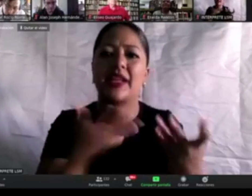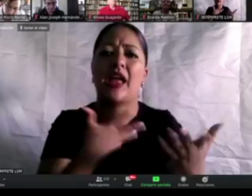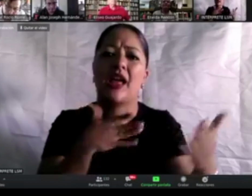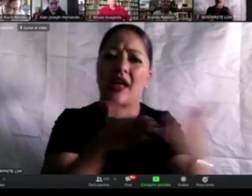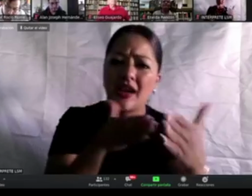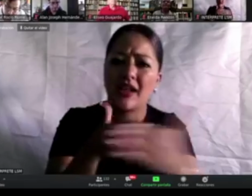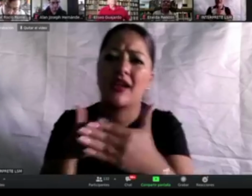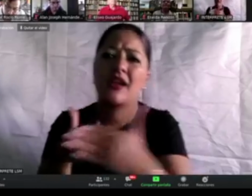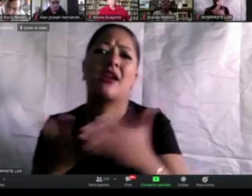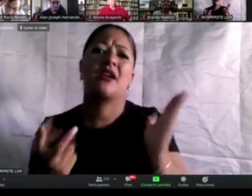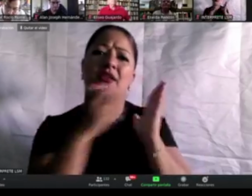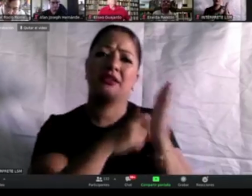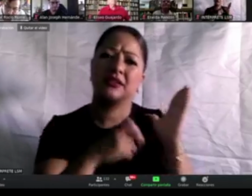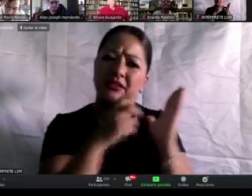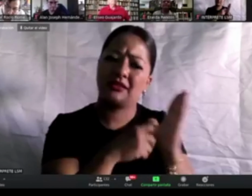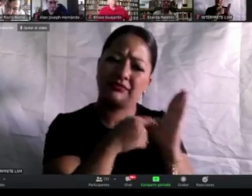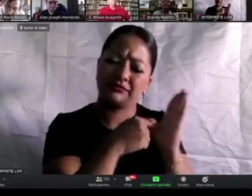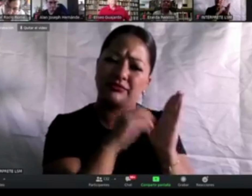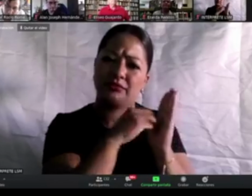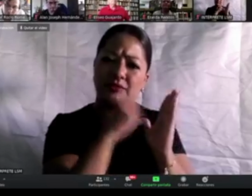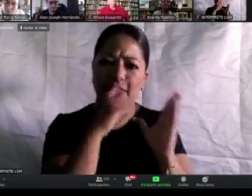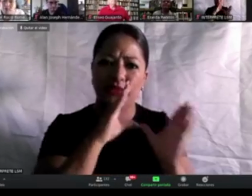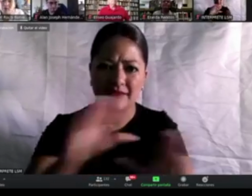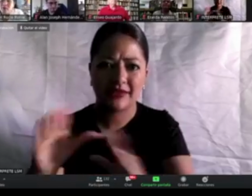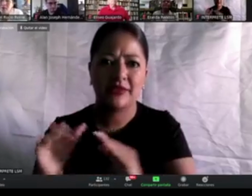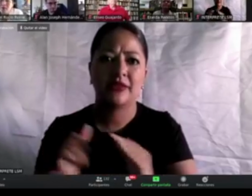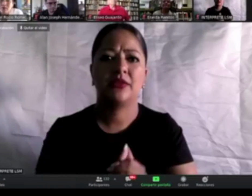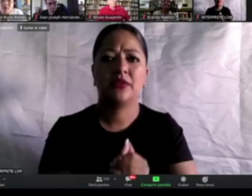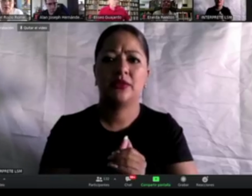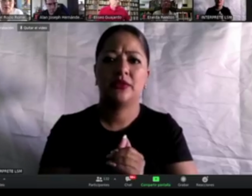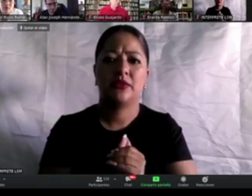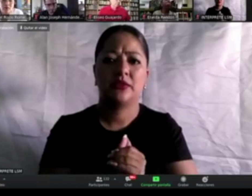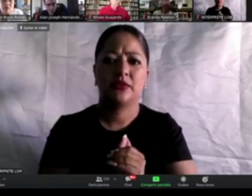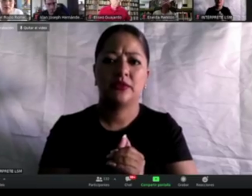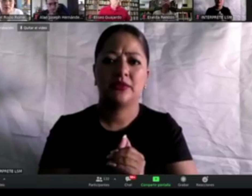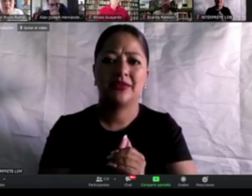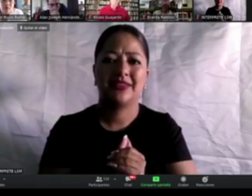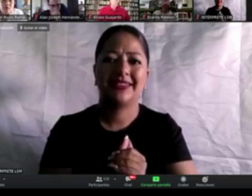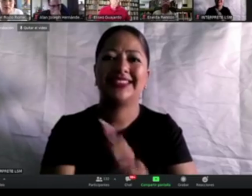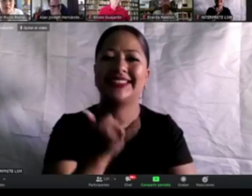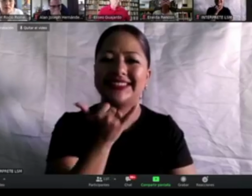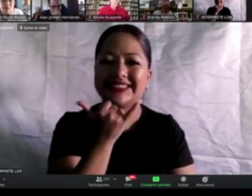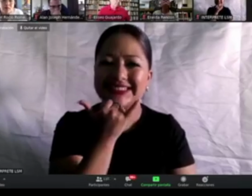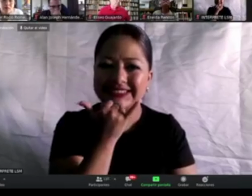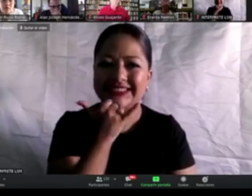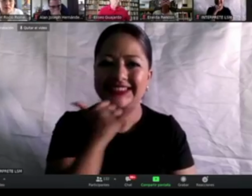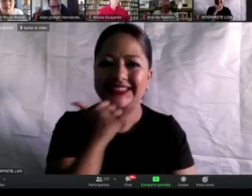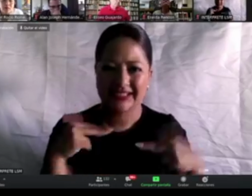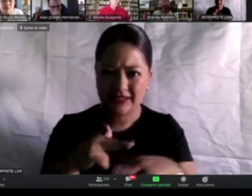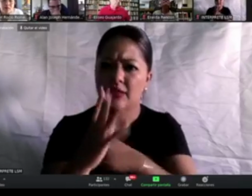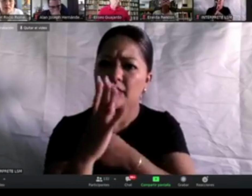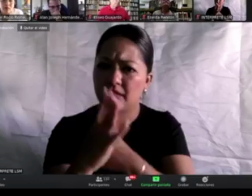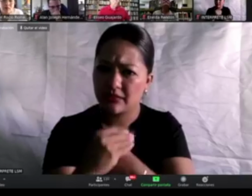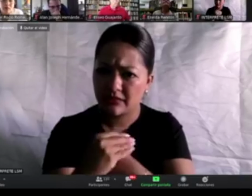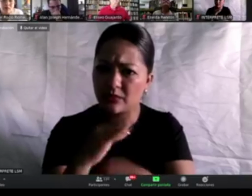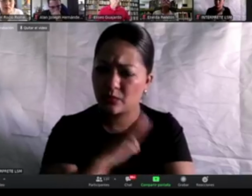ajustes razonables de flex disculpe disculpe maestra me pudiera permitir